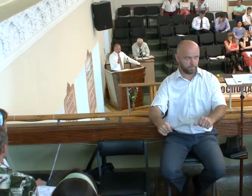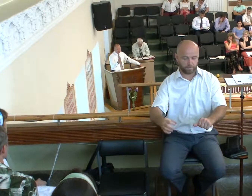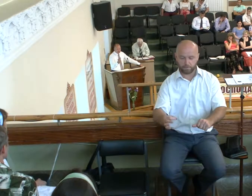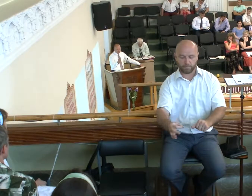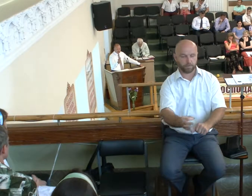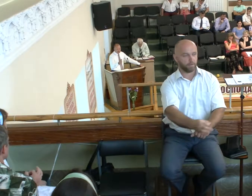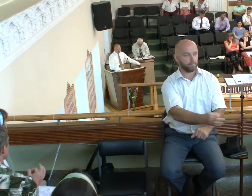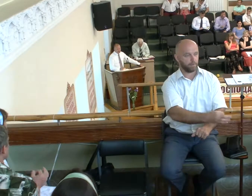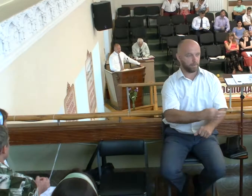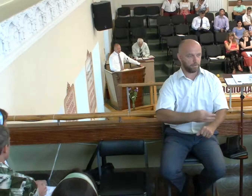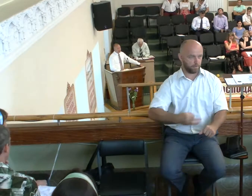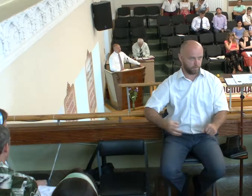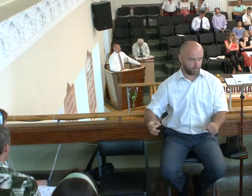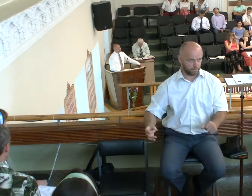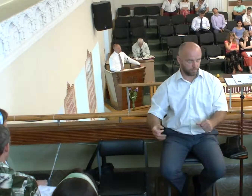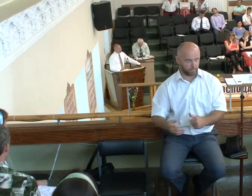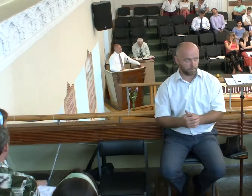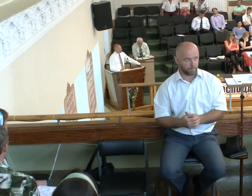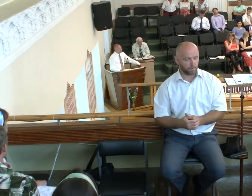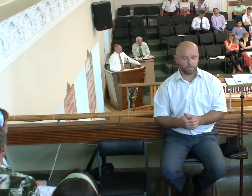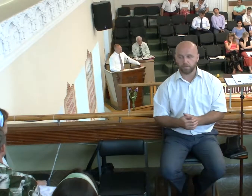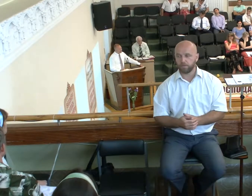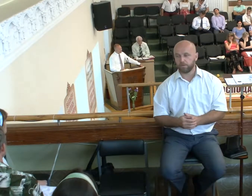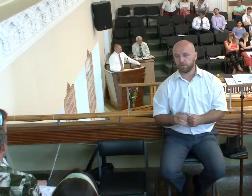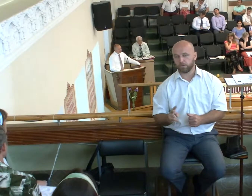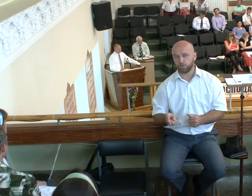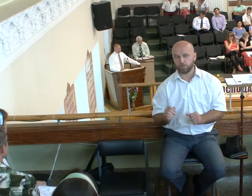видели? Да. А кто находил деньги?